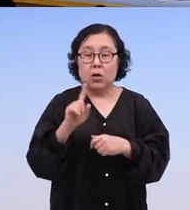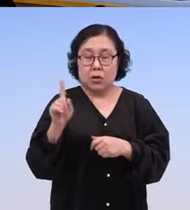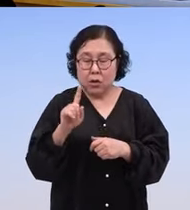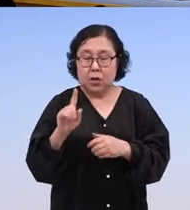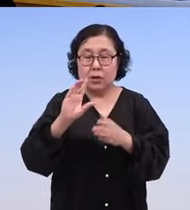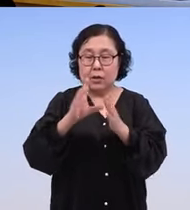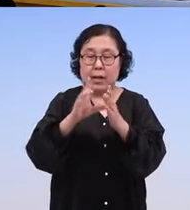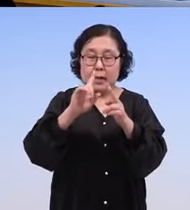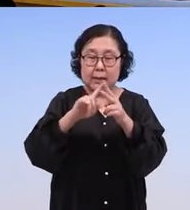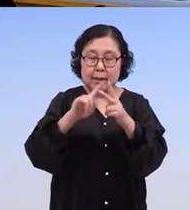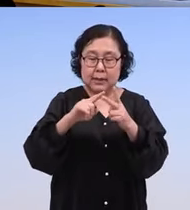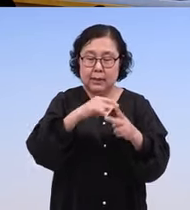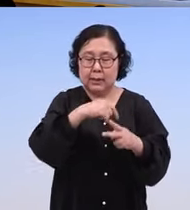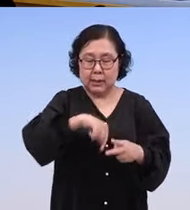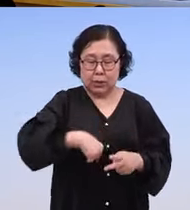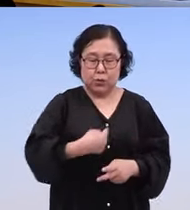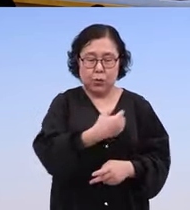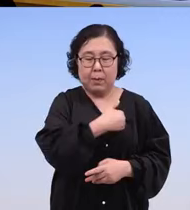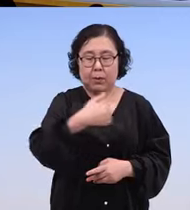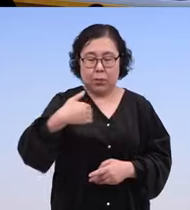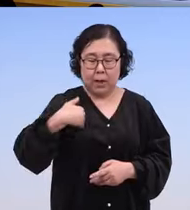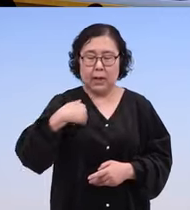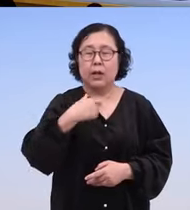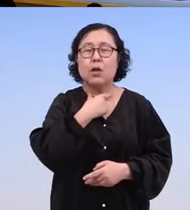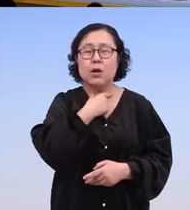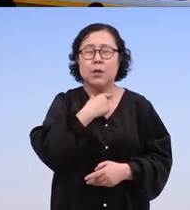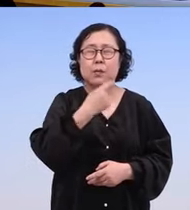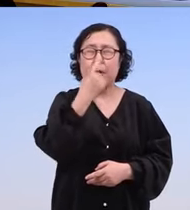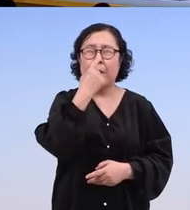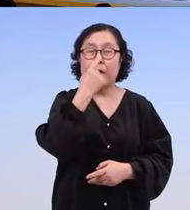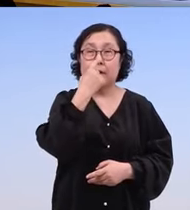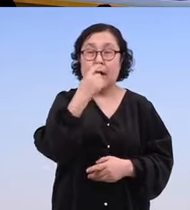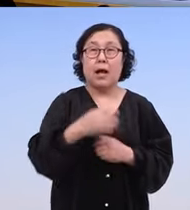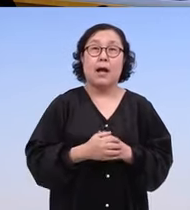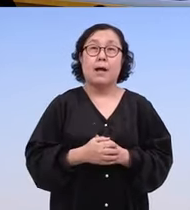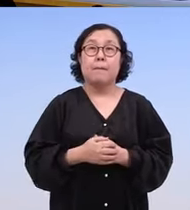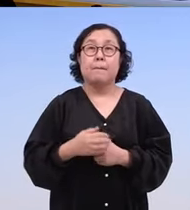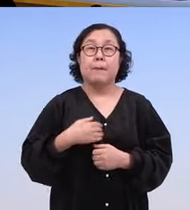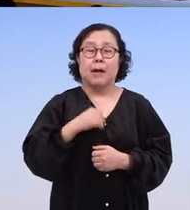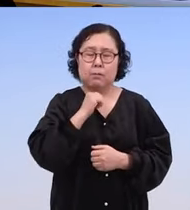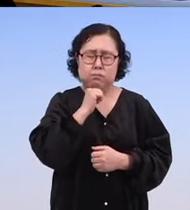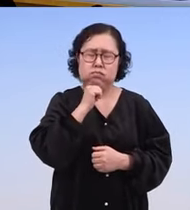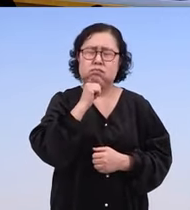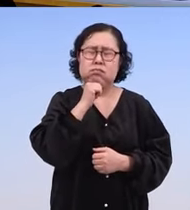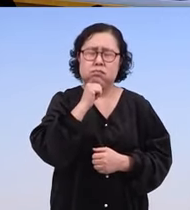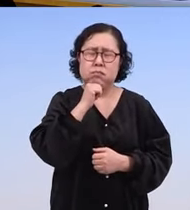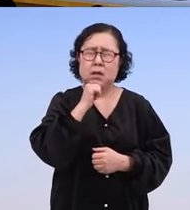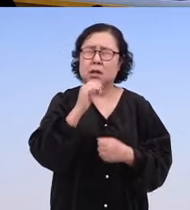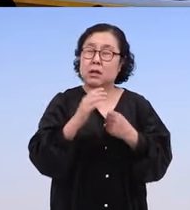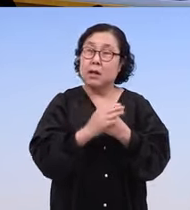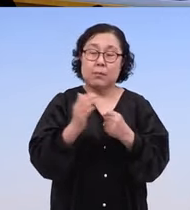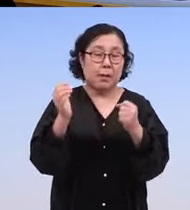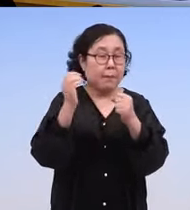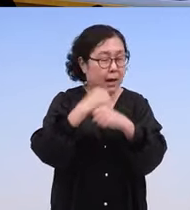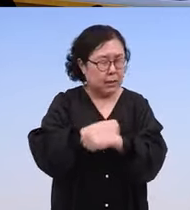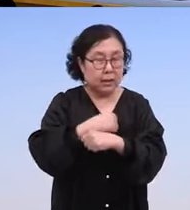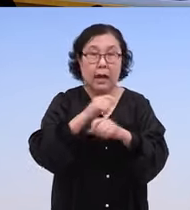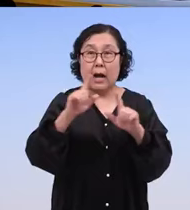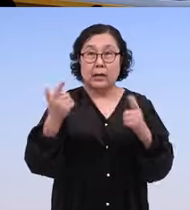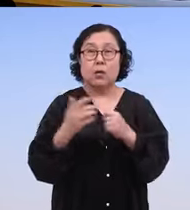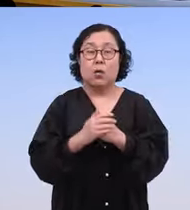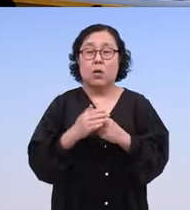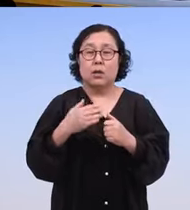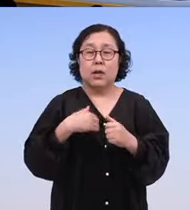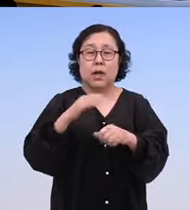나는 자족하기를 배웠노니, 궁핍이라고 하는 어떤 잘못된 상황 때문에 망하는 게 아니라